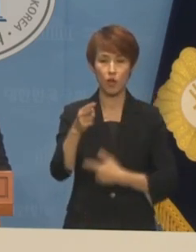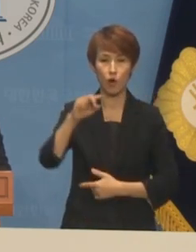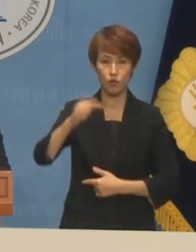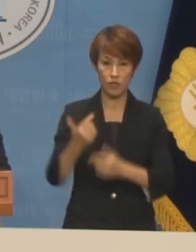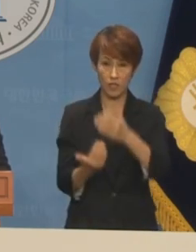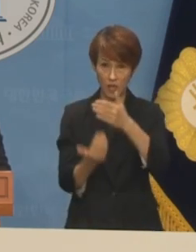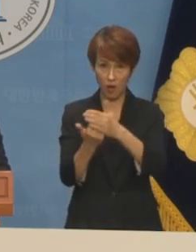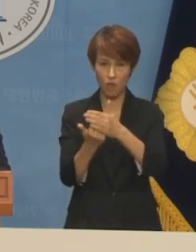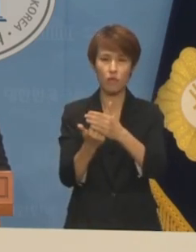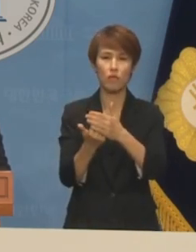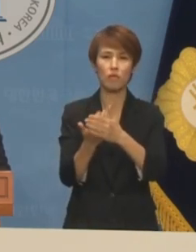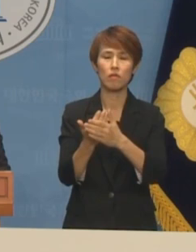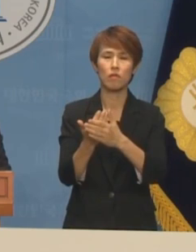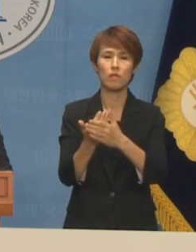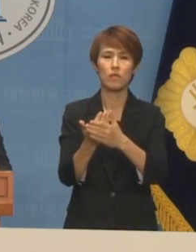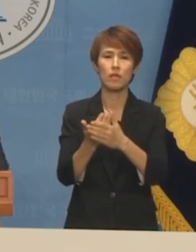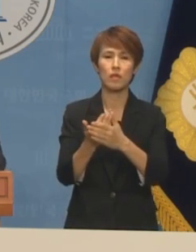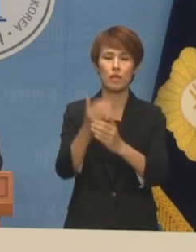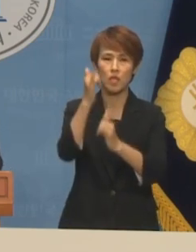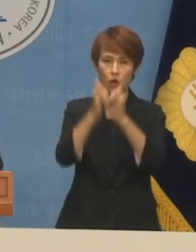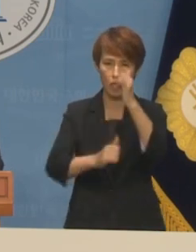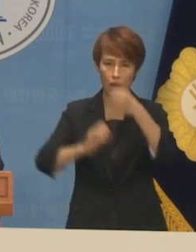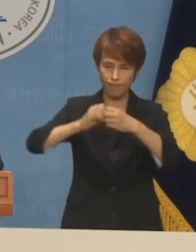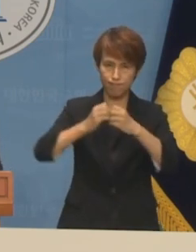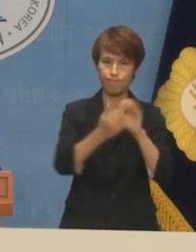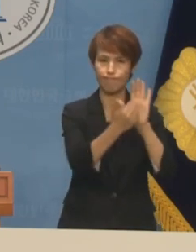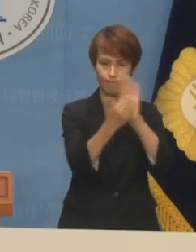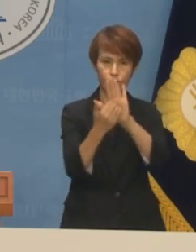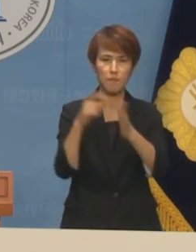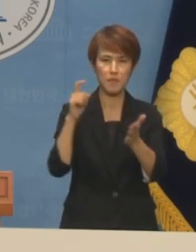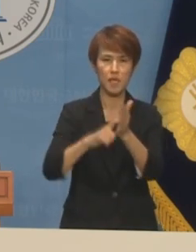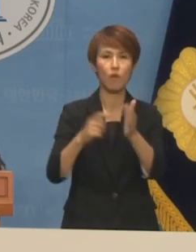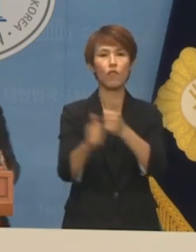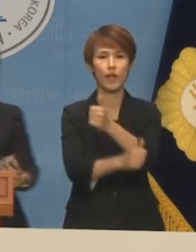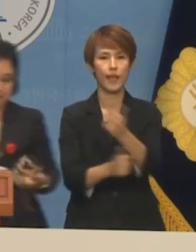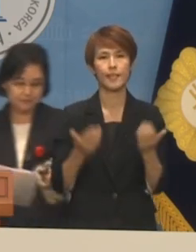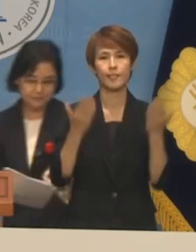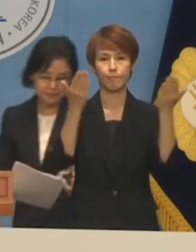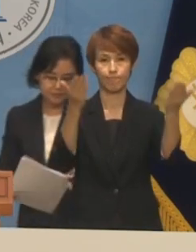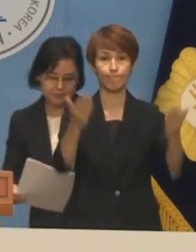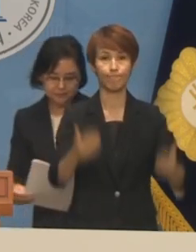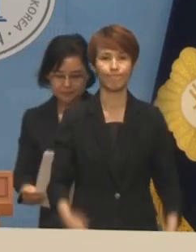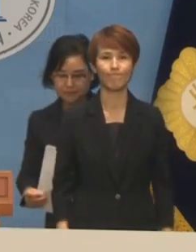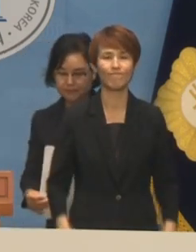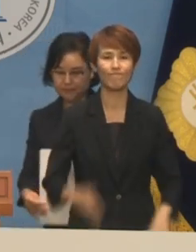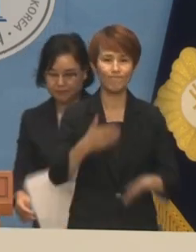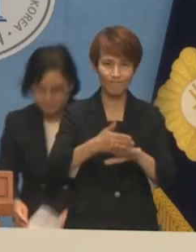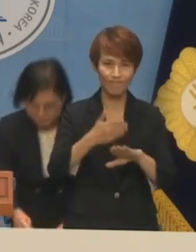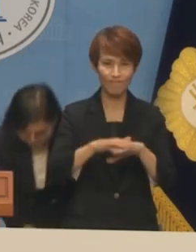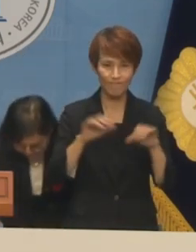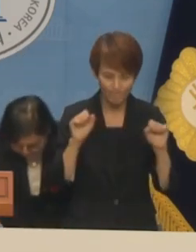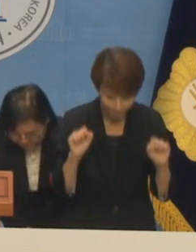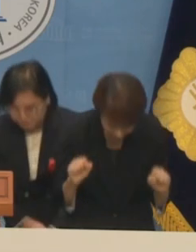사건 역사 왜곡 저지 유족 비상대책위원회. 감사합니다. 고맙습니다.